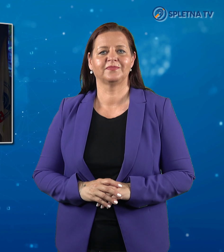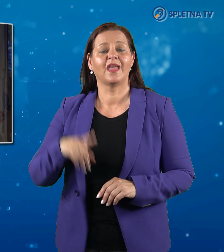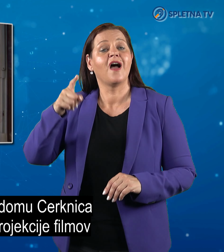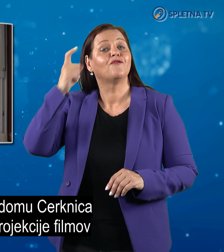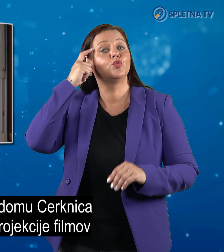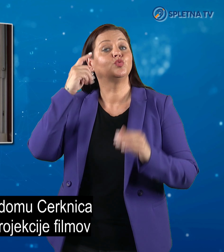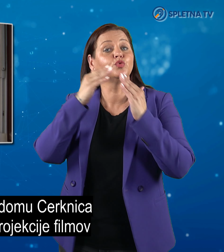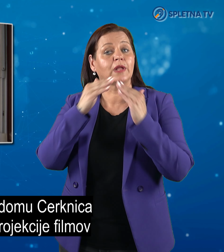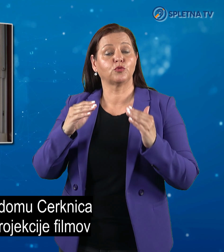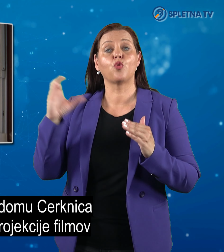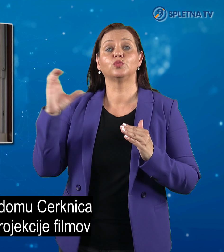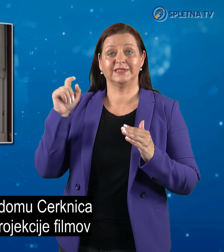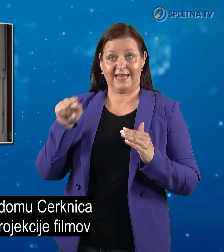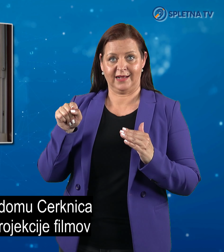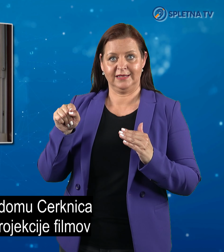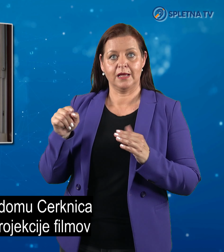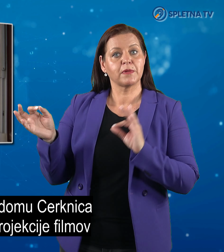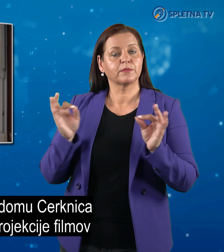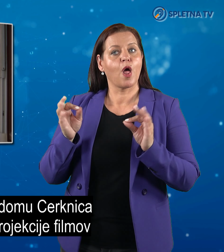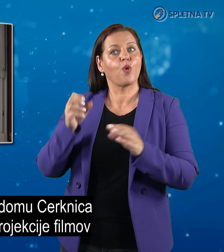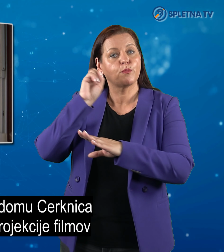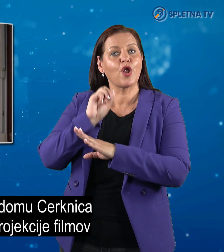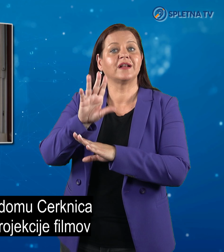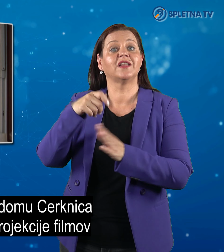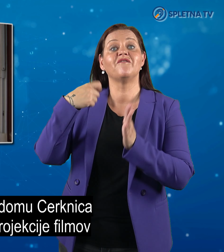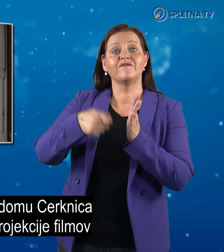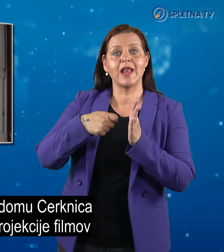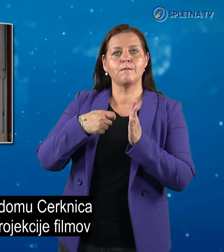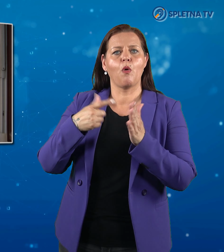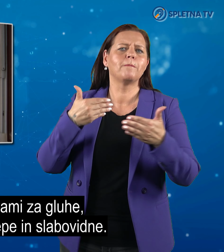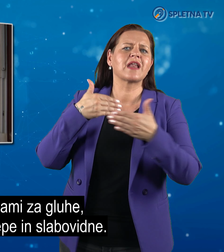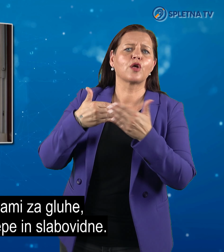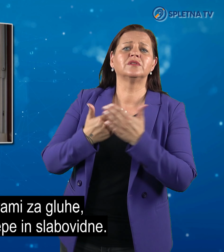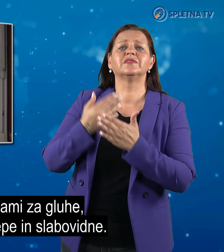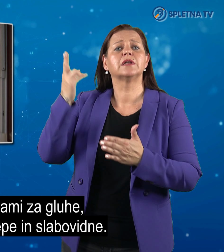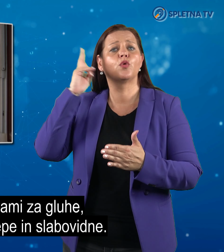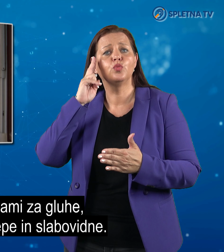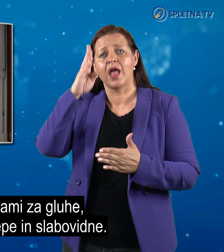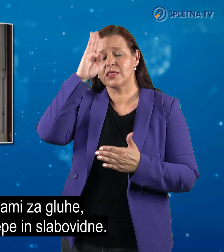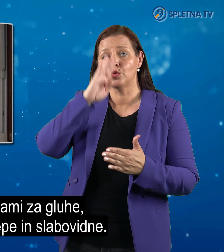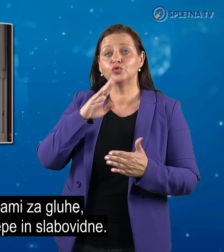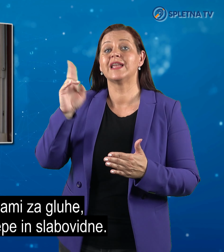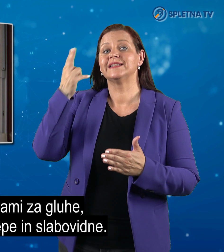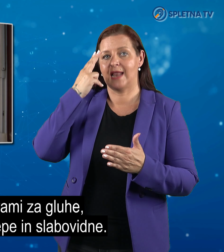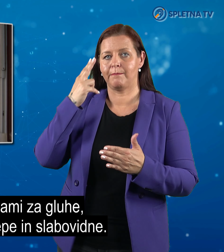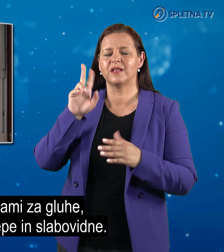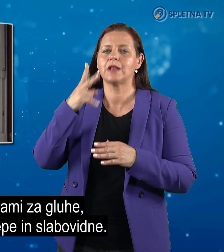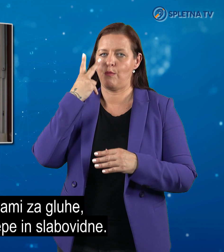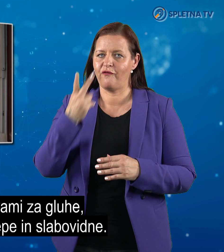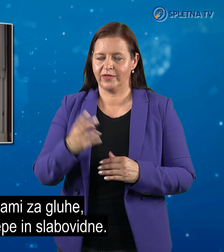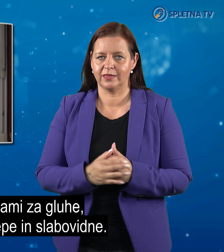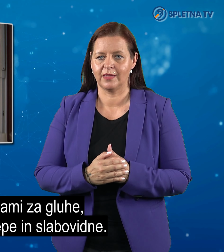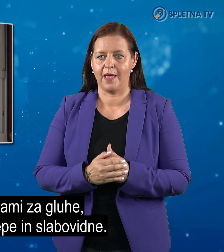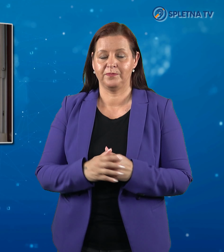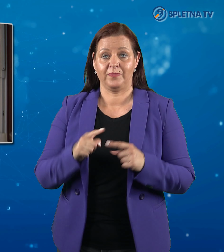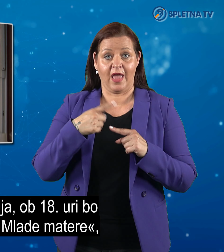V Kulturnem domu Cerknica pripravljajo projekcije filmov s prilagoditvami za gluhe, naglušne ter slepe in slabovidne.